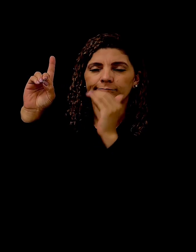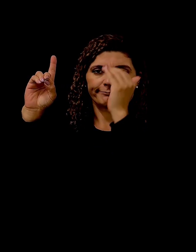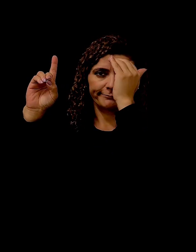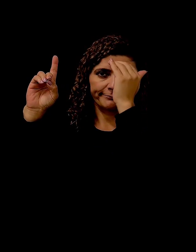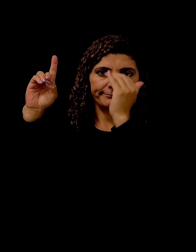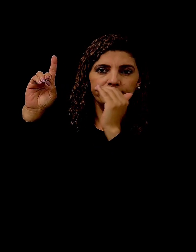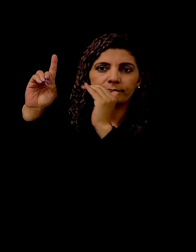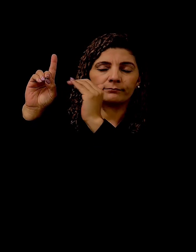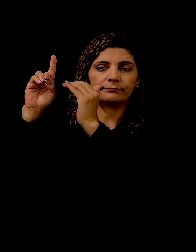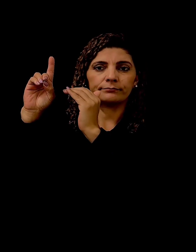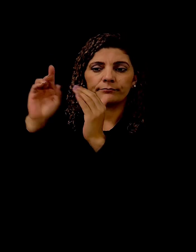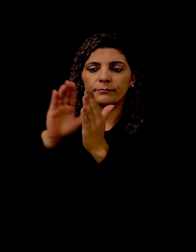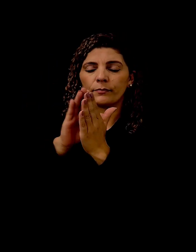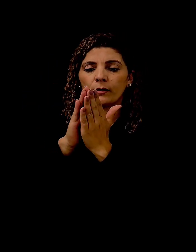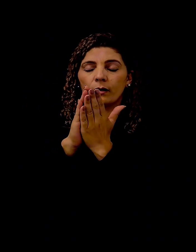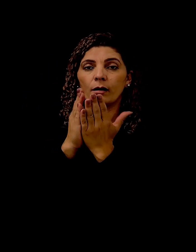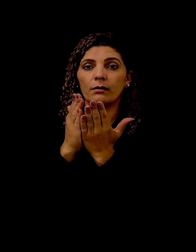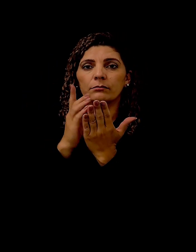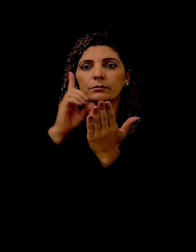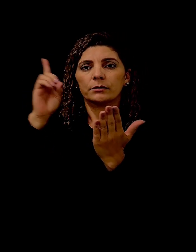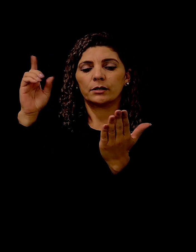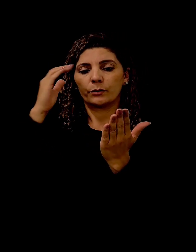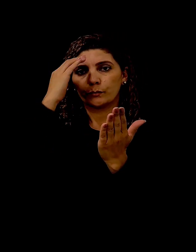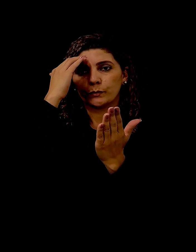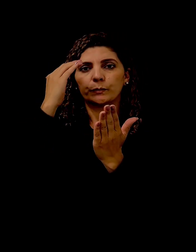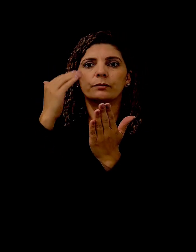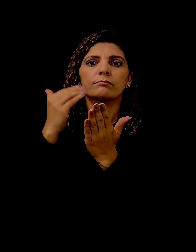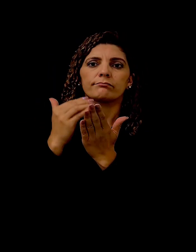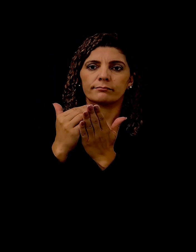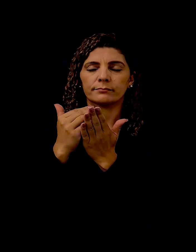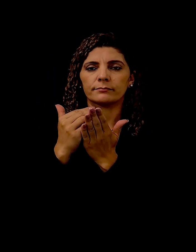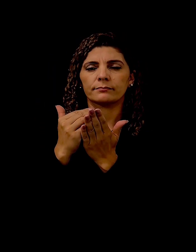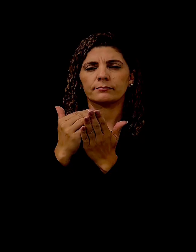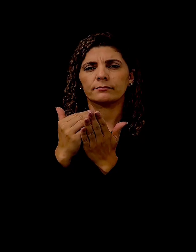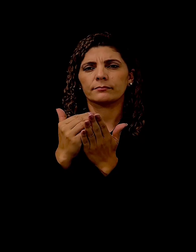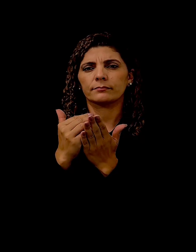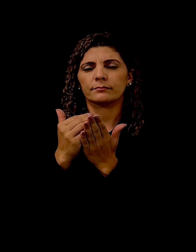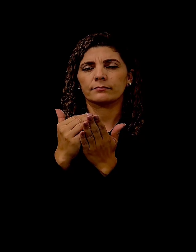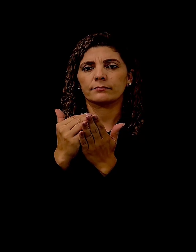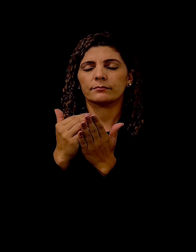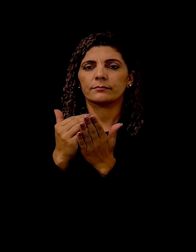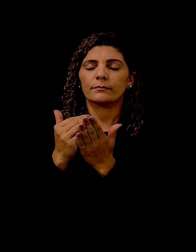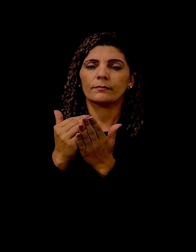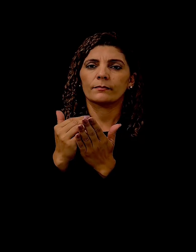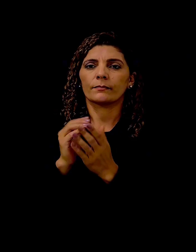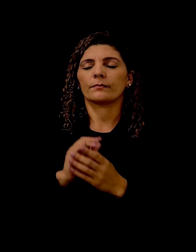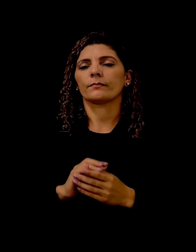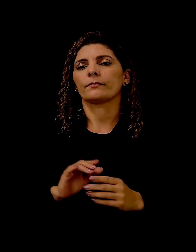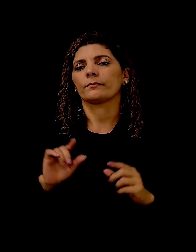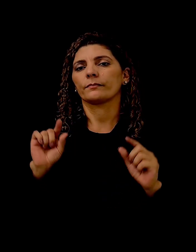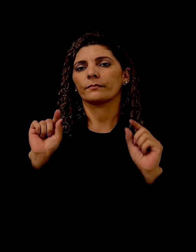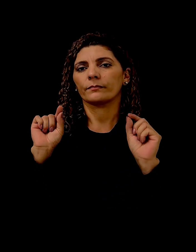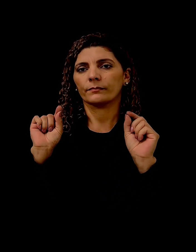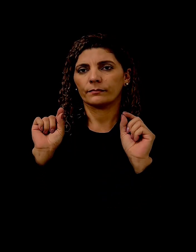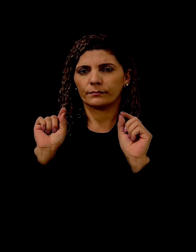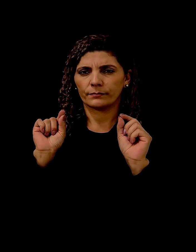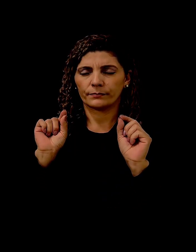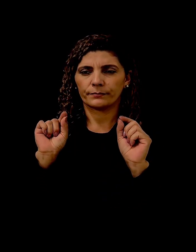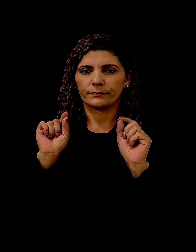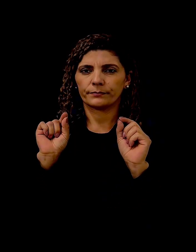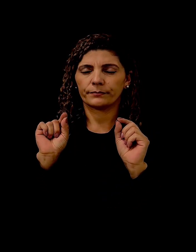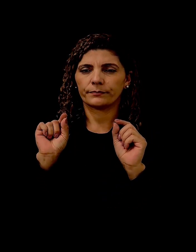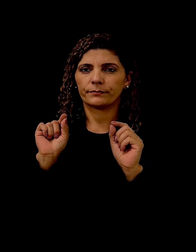sujeita à palavra de Deus. No reino de Deus, se